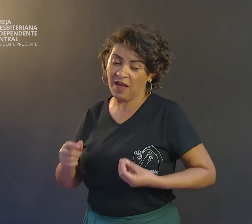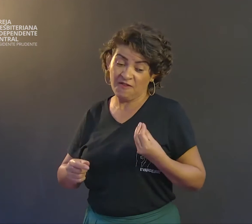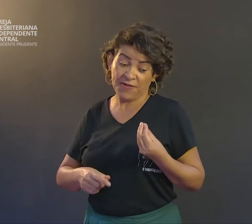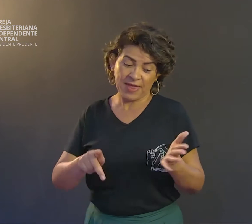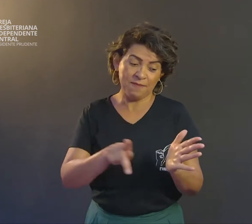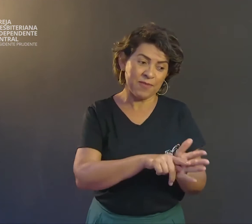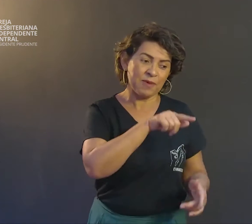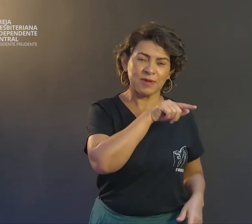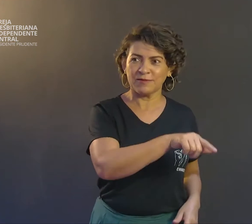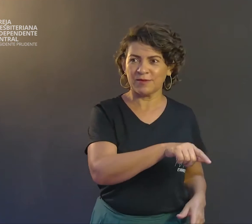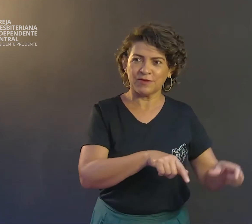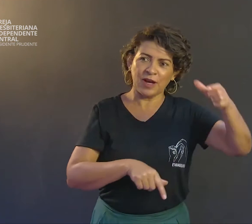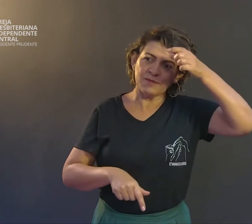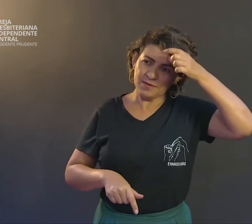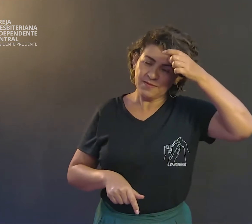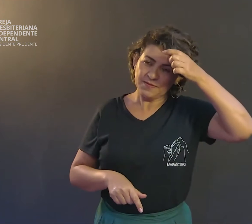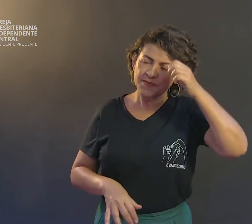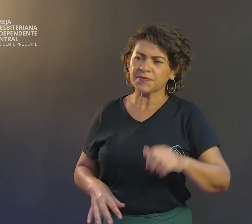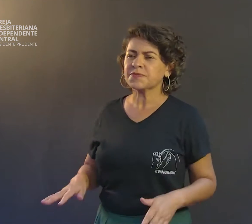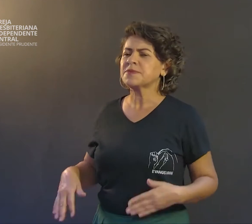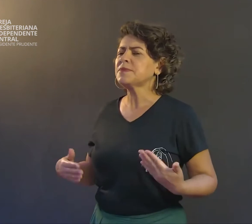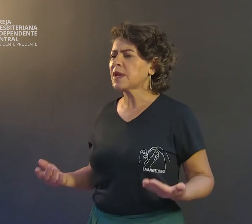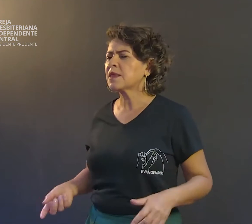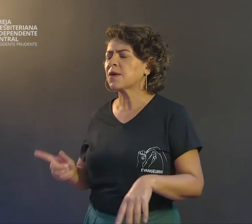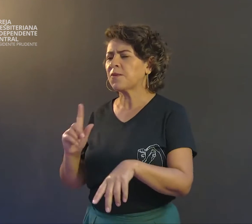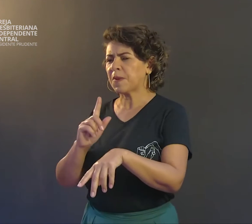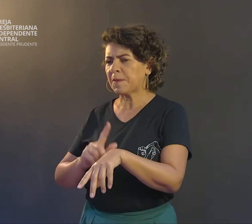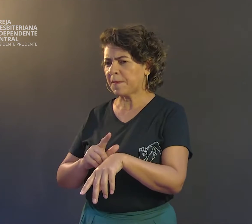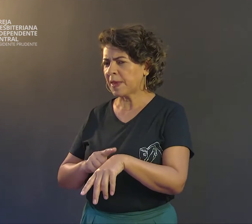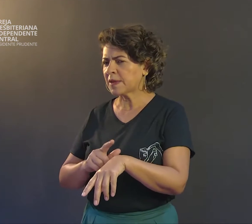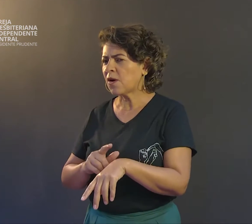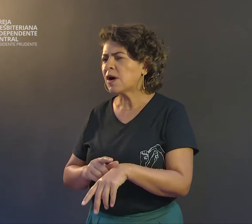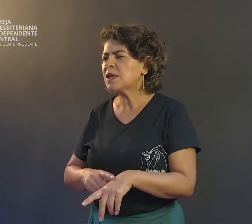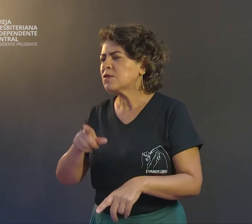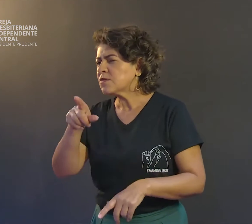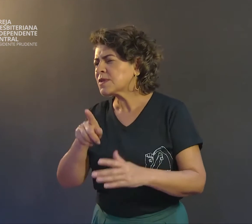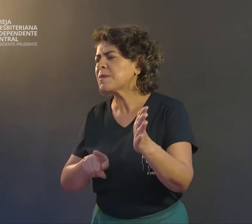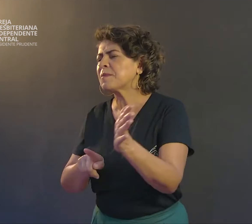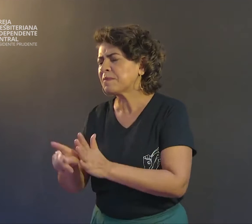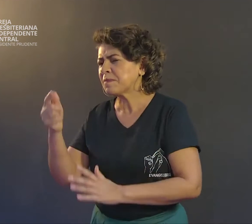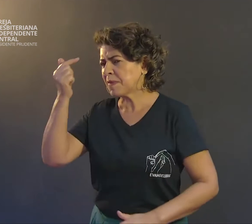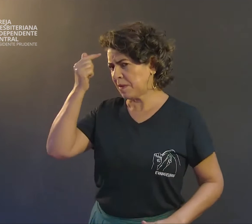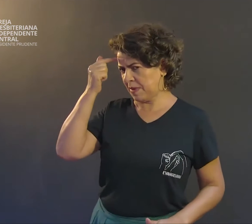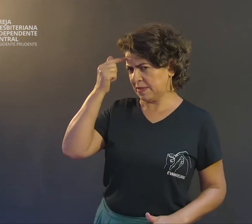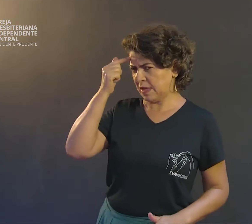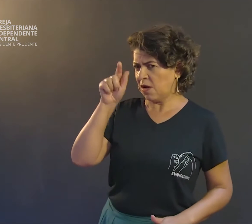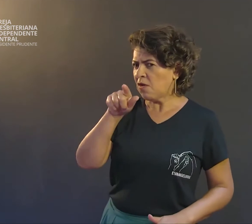Nesse momento, quero te levar a um importante questionamento. Você já percebeu como